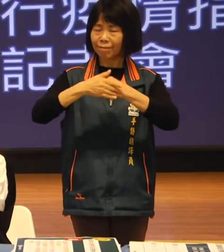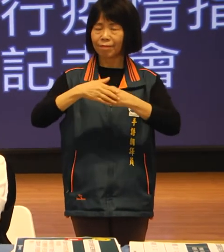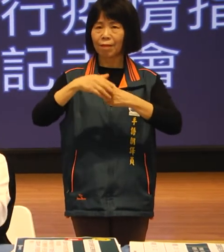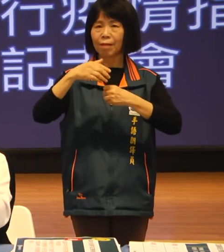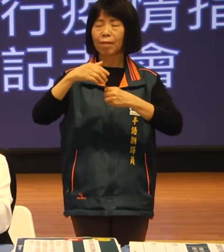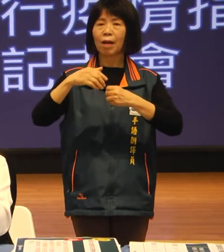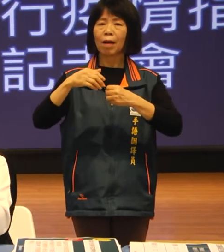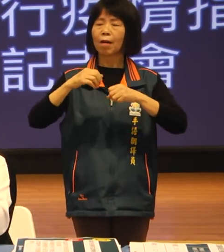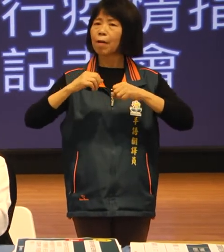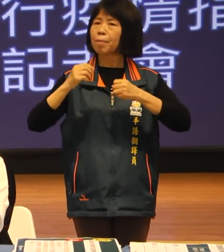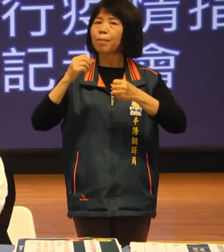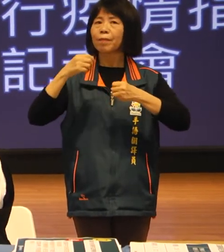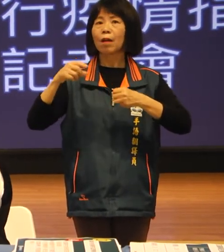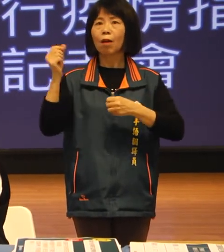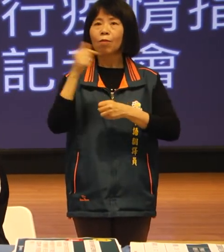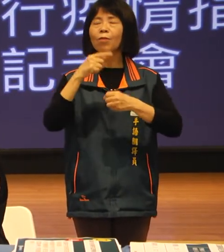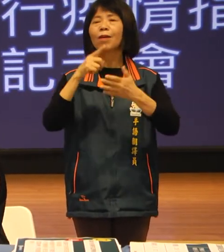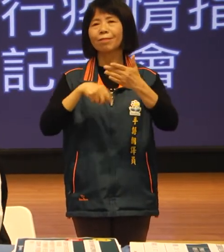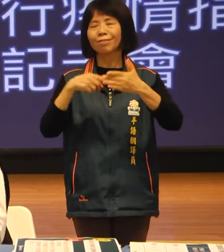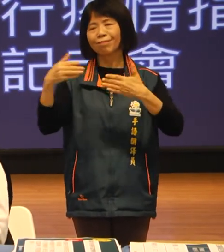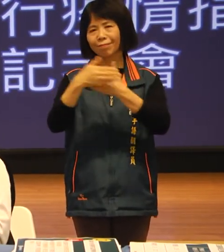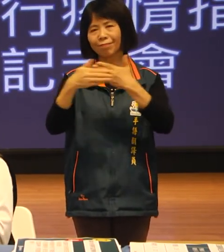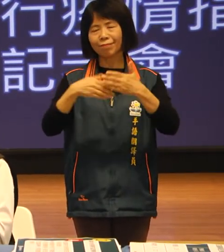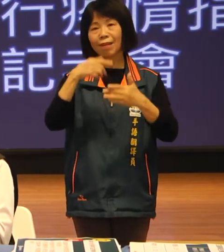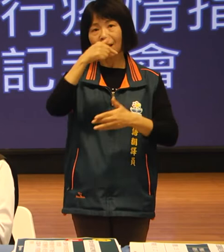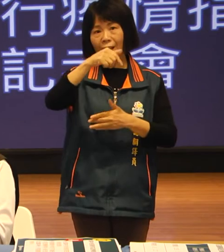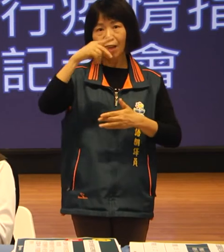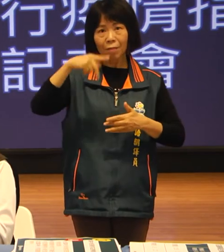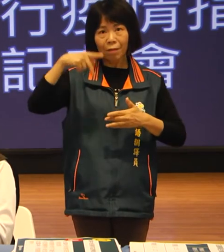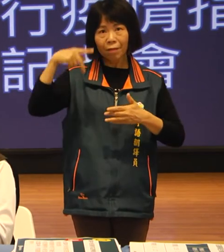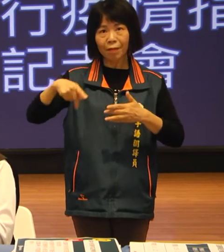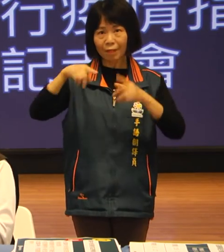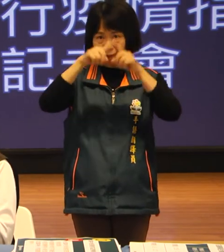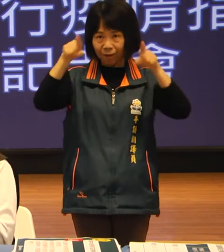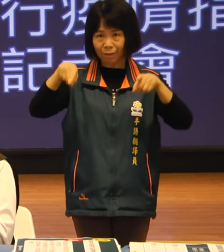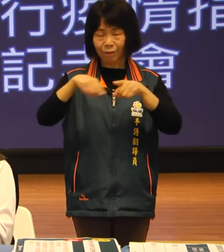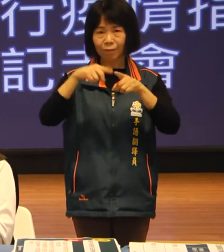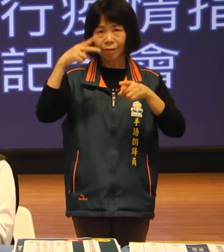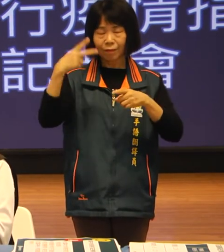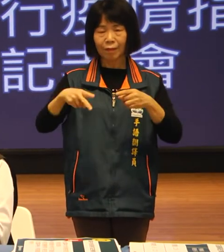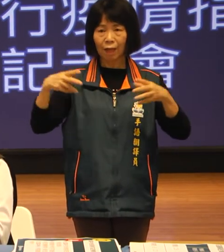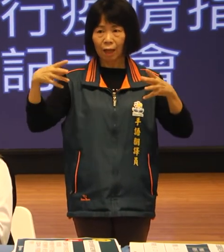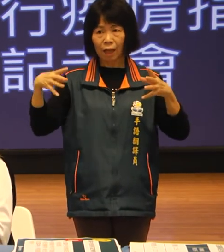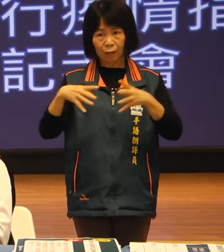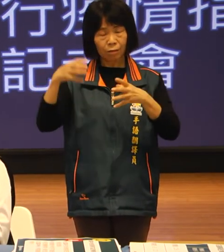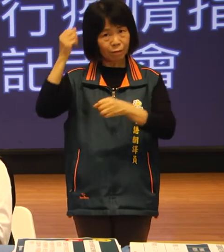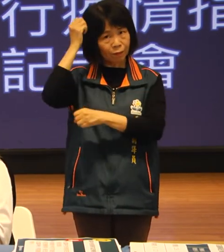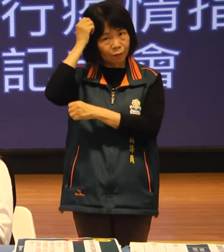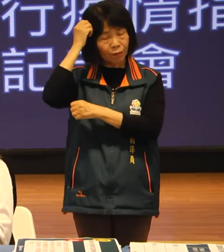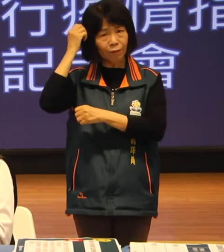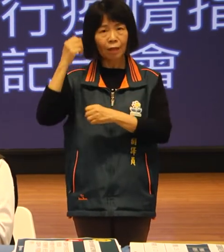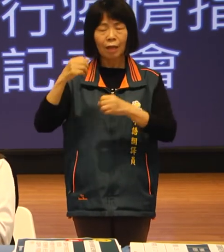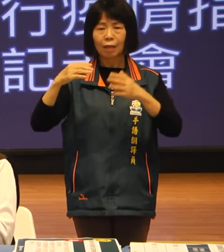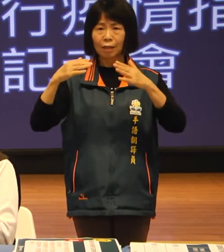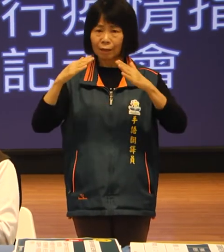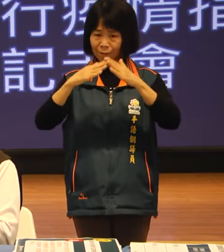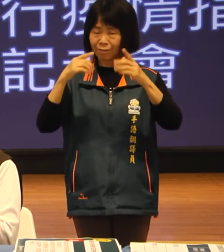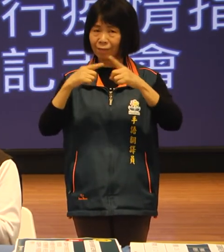APP 的通知，再带同住家人的健保卡和身份证